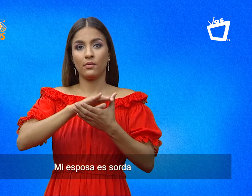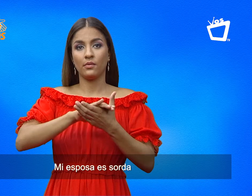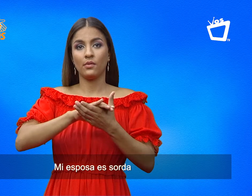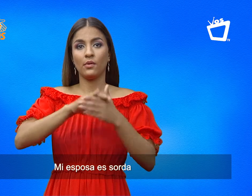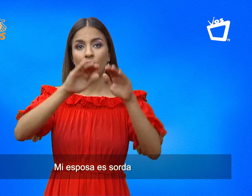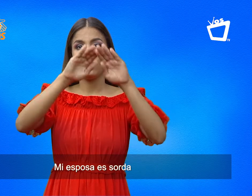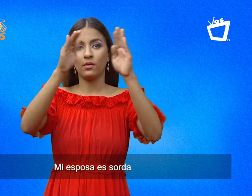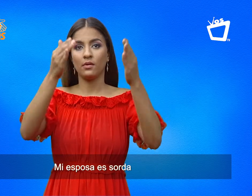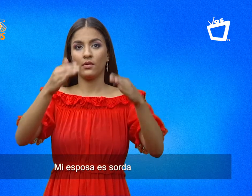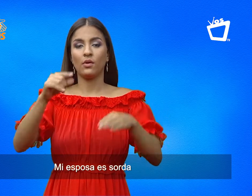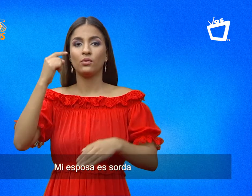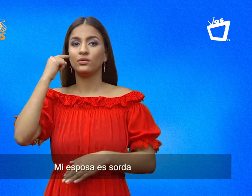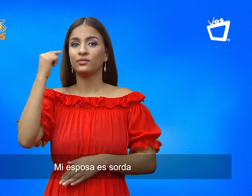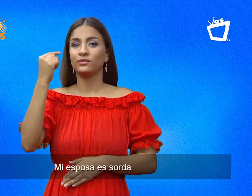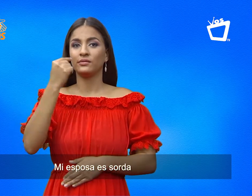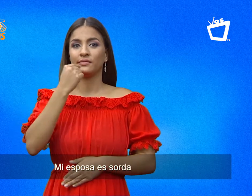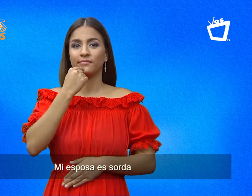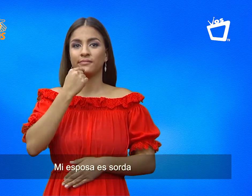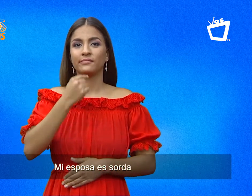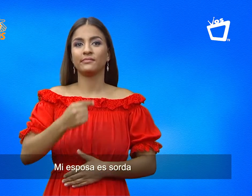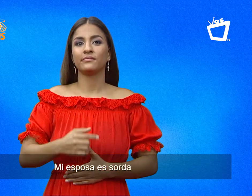mi esposa es sorda